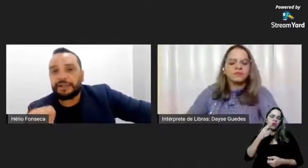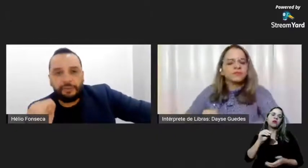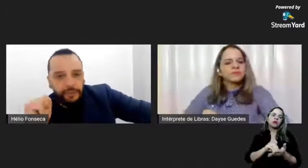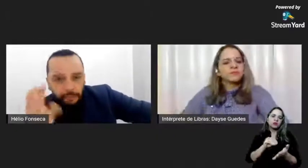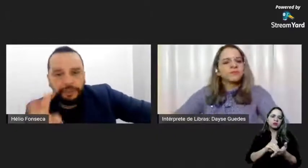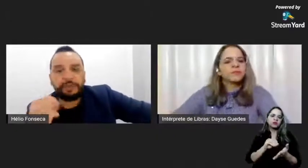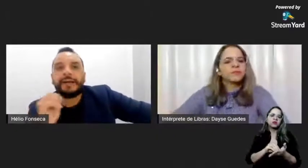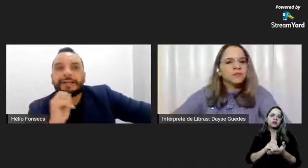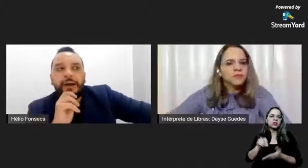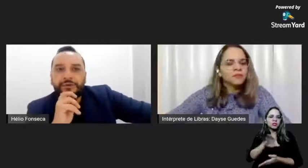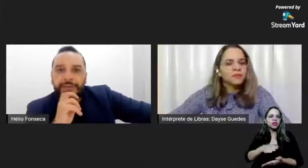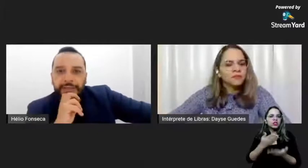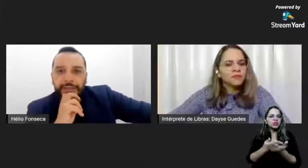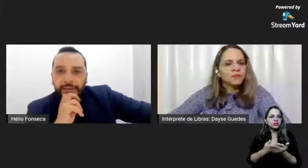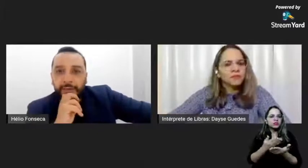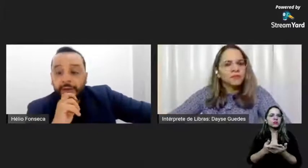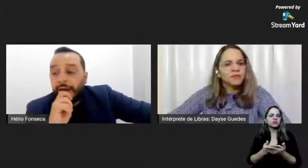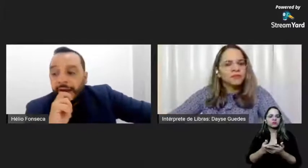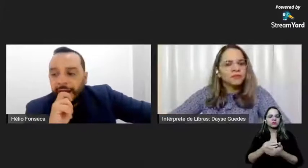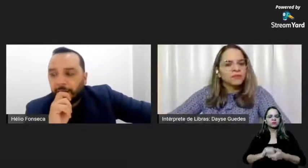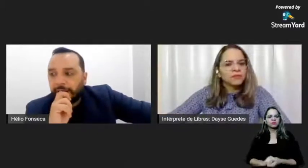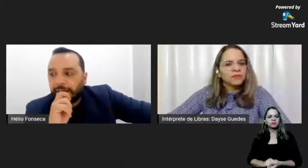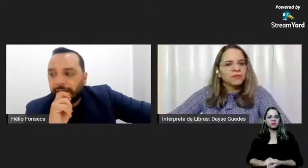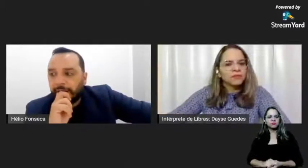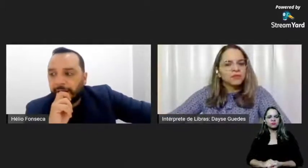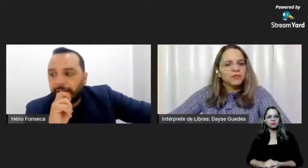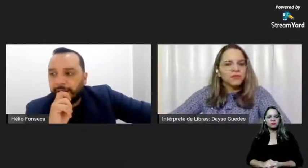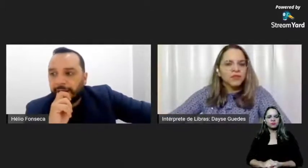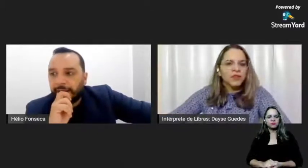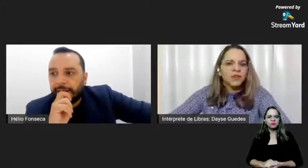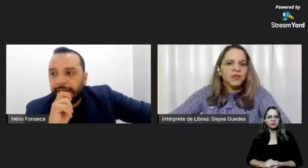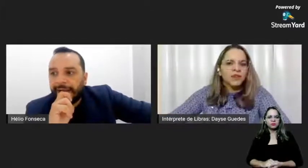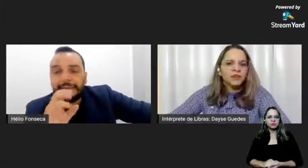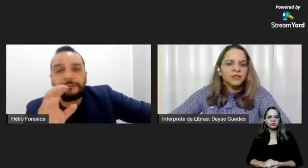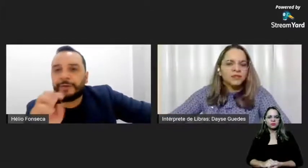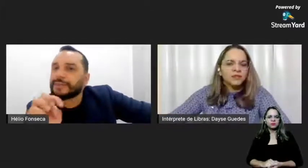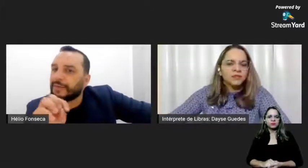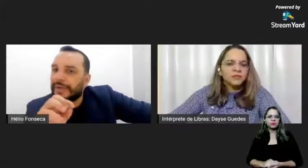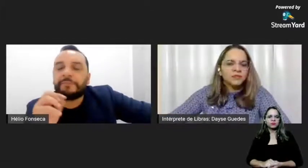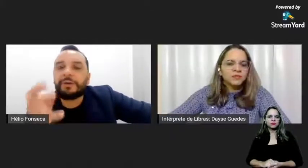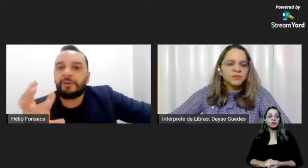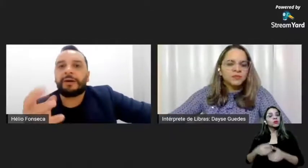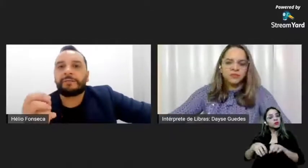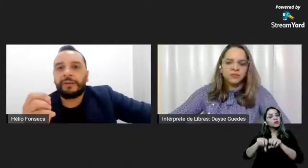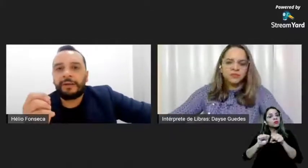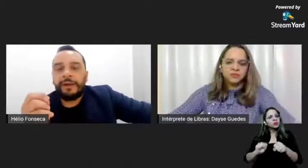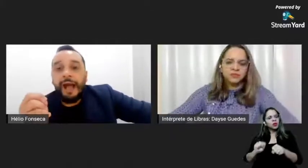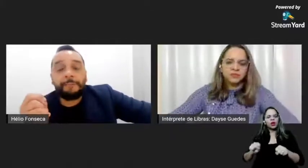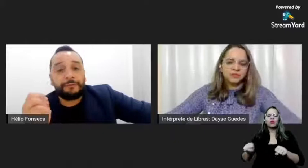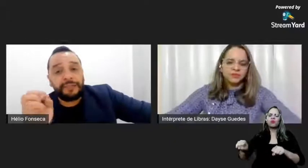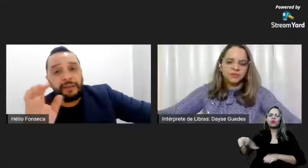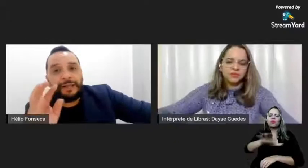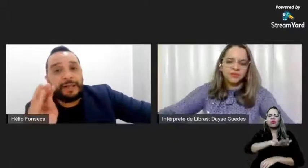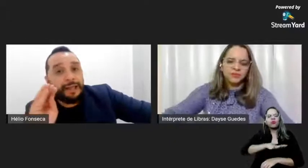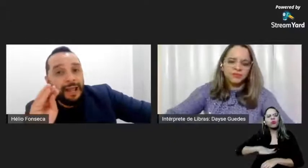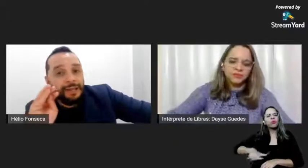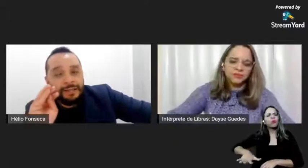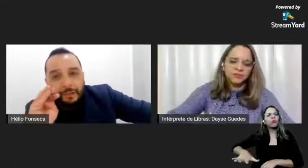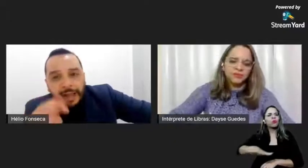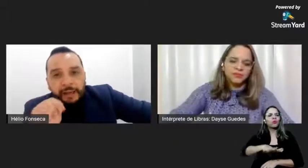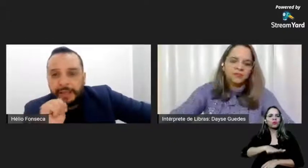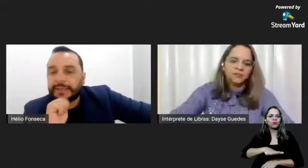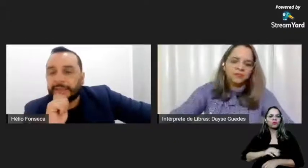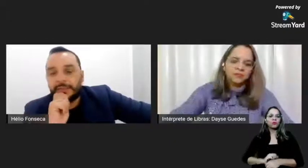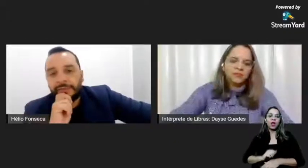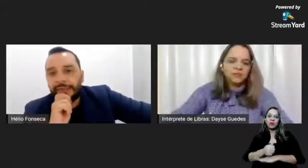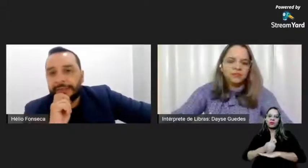Essa parte de estudar um pouquinho mais a audiodescrição. Agora, essa formação ela é muito ampla. A profissão ela ainda